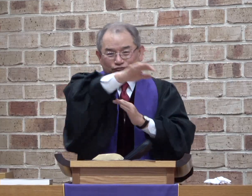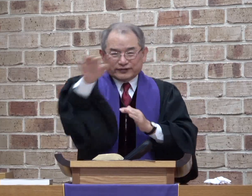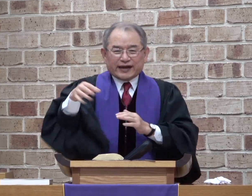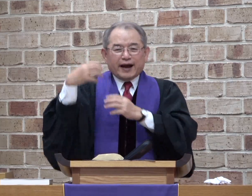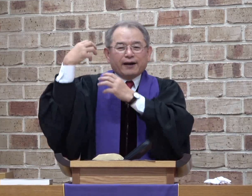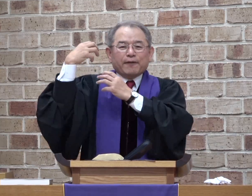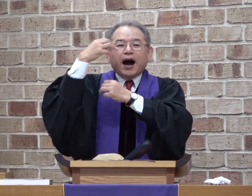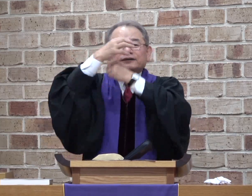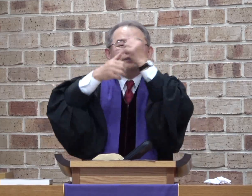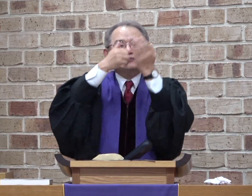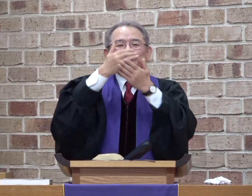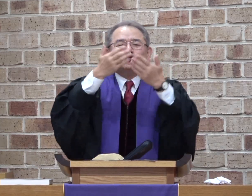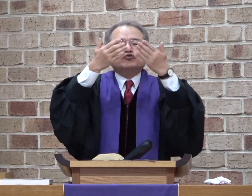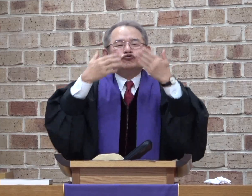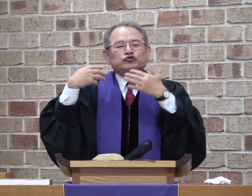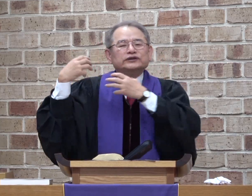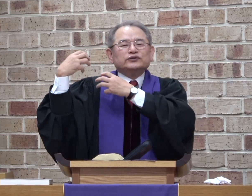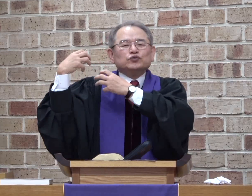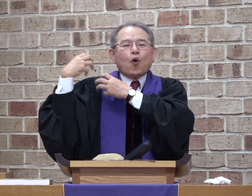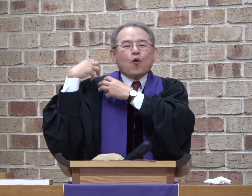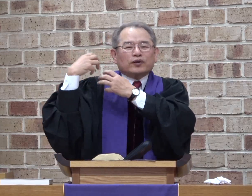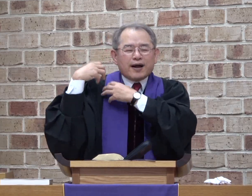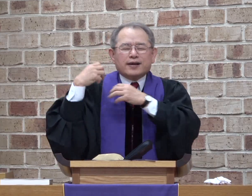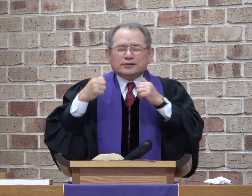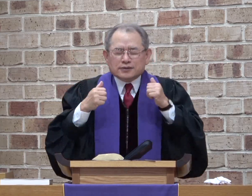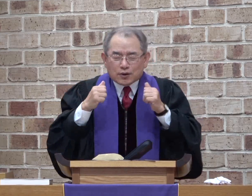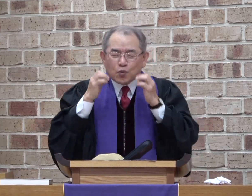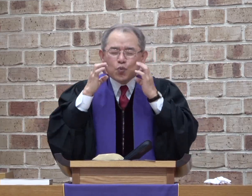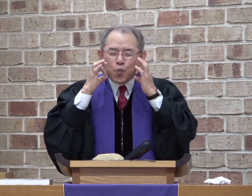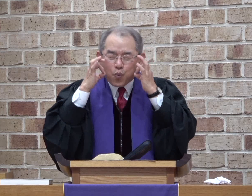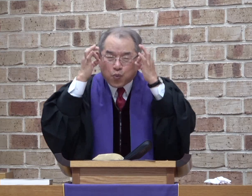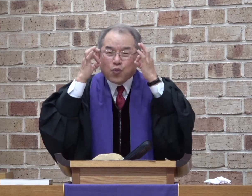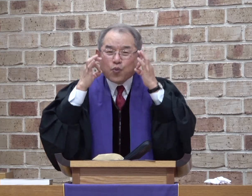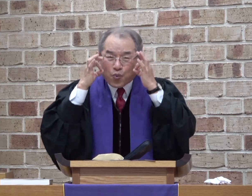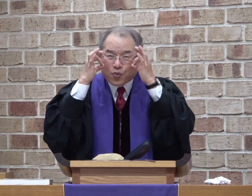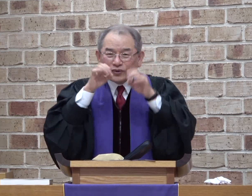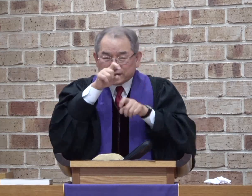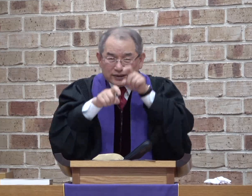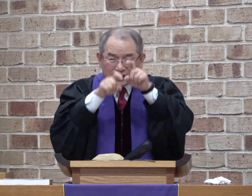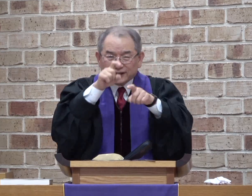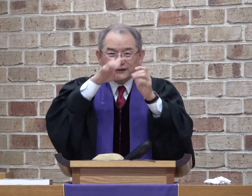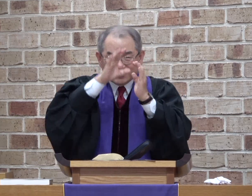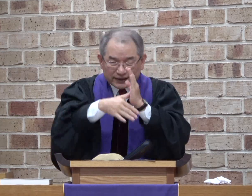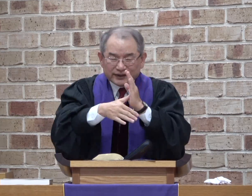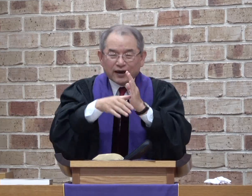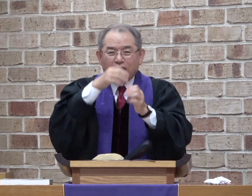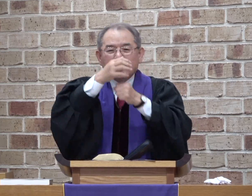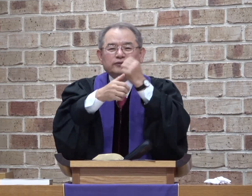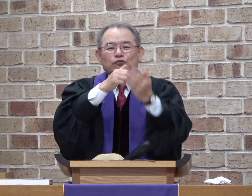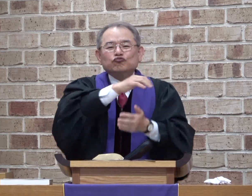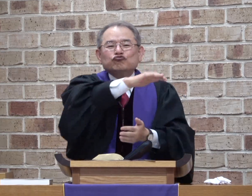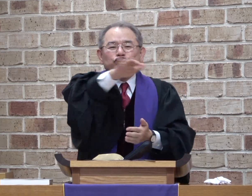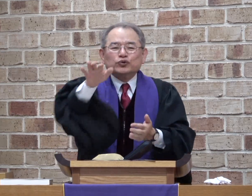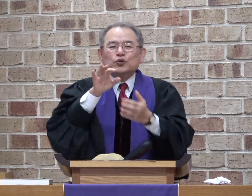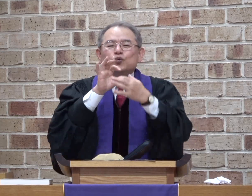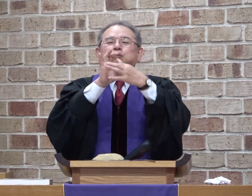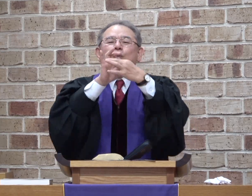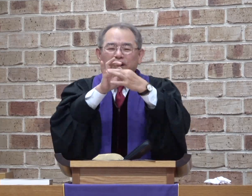하나님께서 우리에게 맡겨주신 역할을 성실히 행할 때 하나님 우리를 통해서